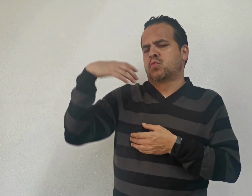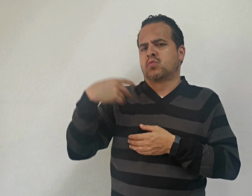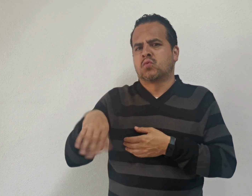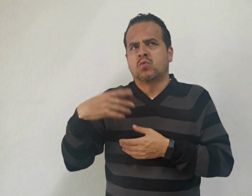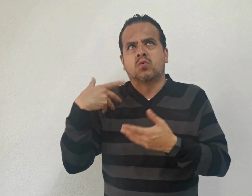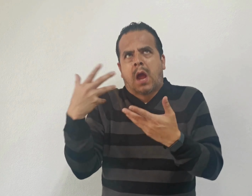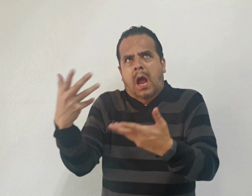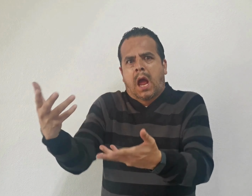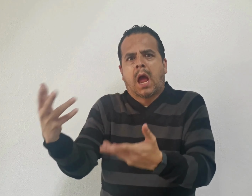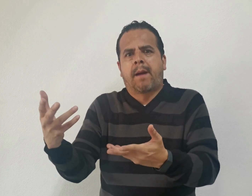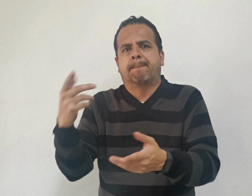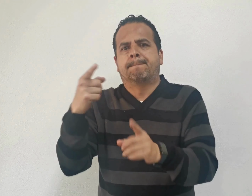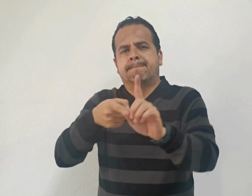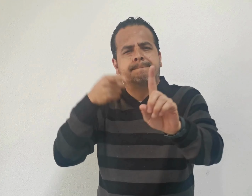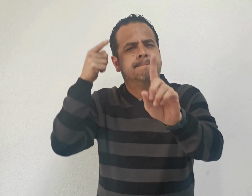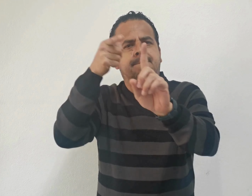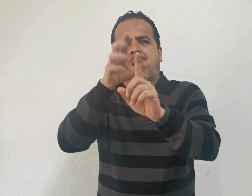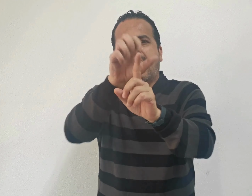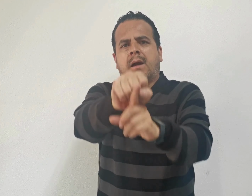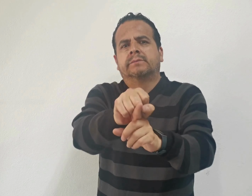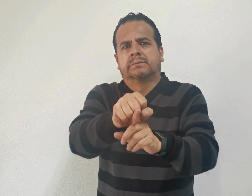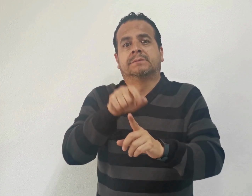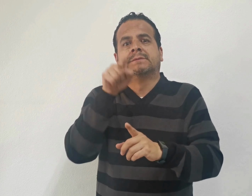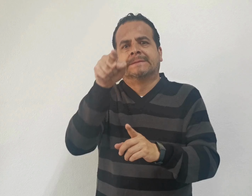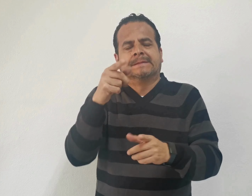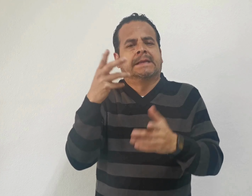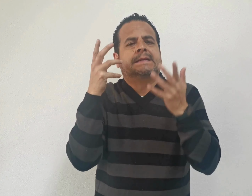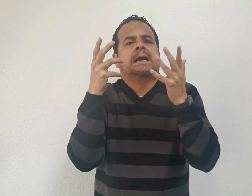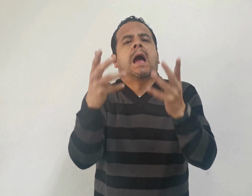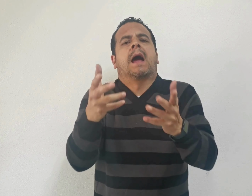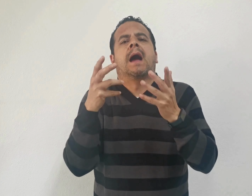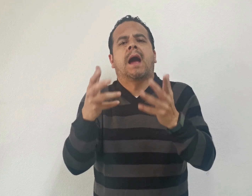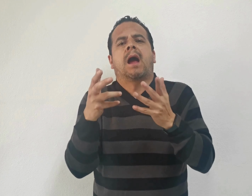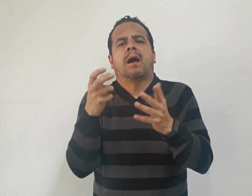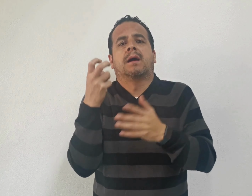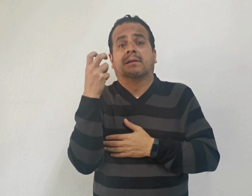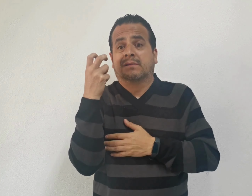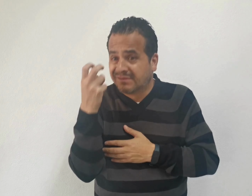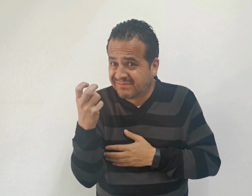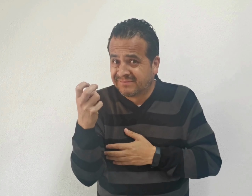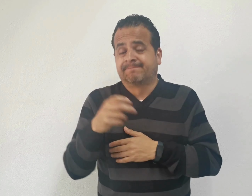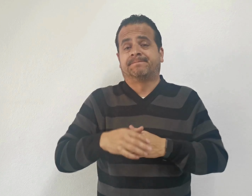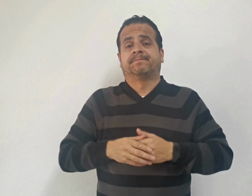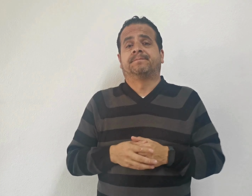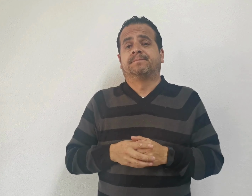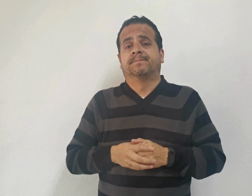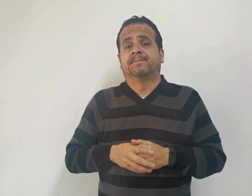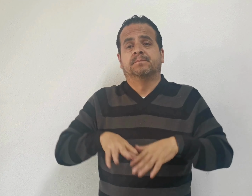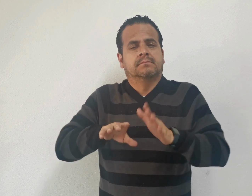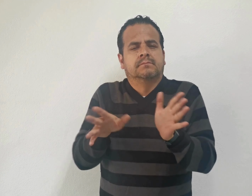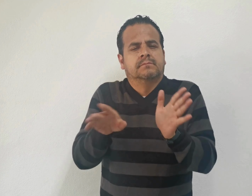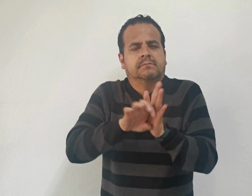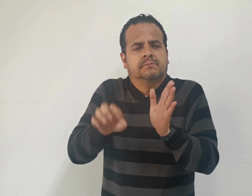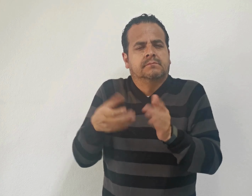cosas de experiencias que de cosas como metas en en mí si lo pudiera poner así O sea ya no me pongo como